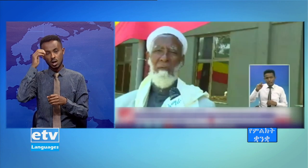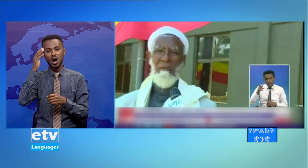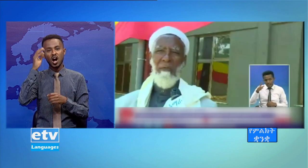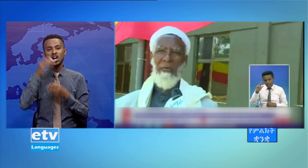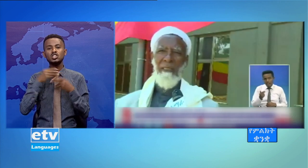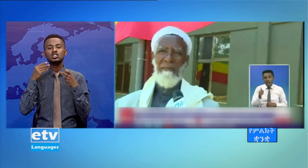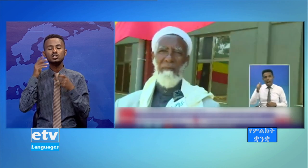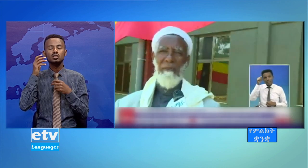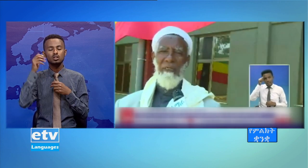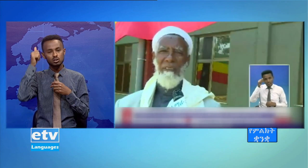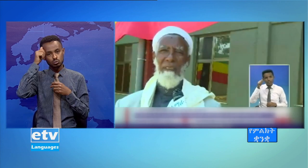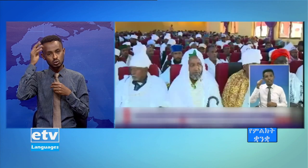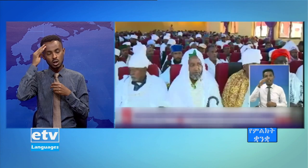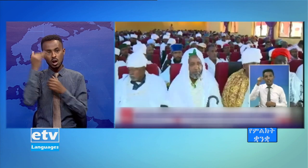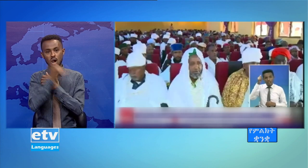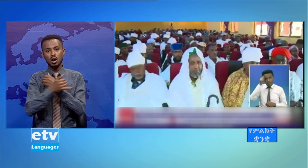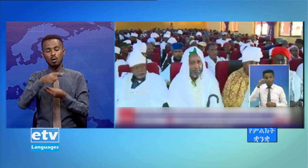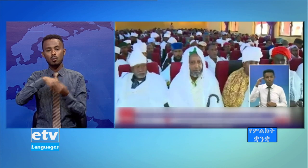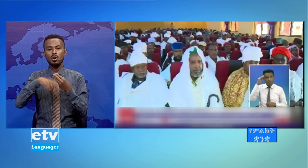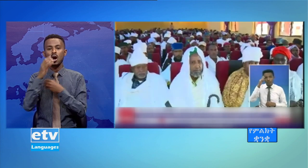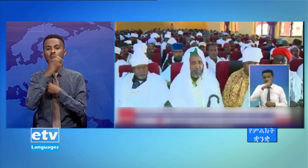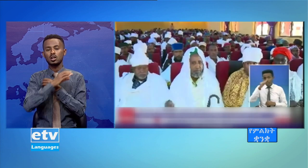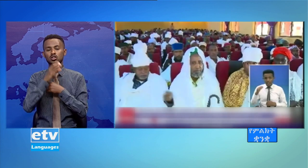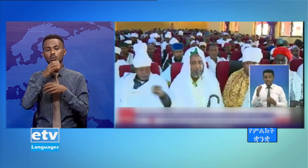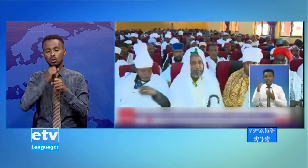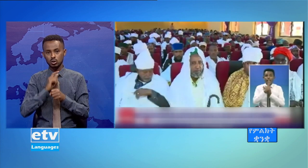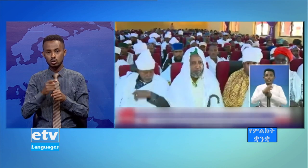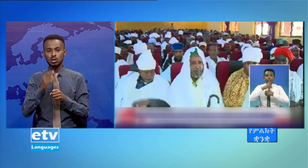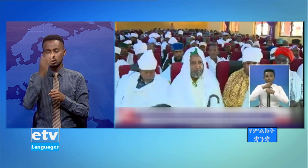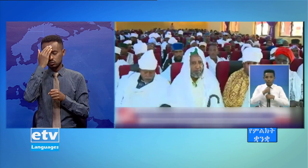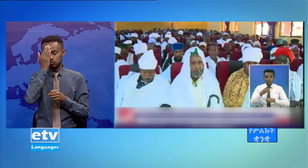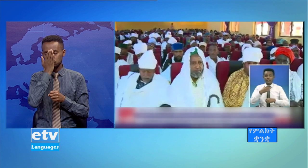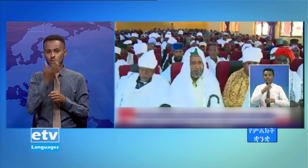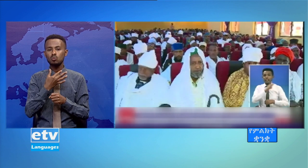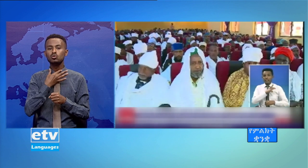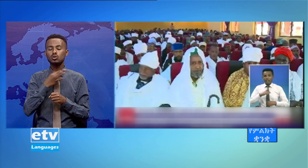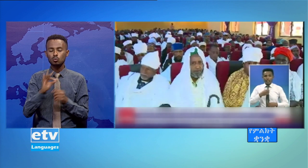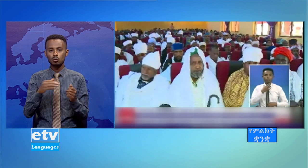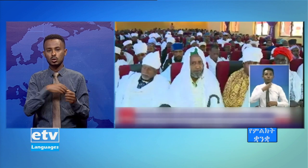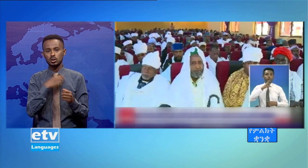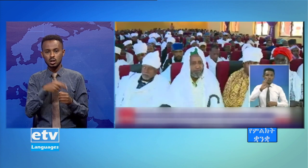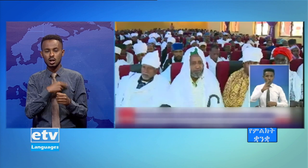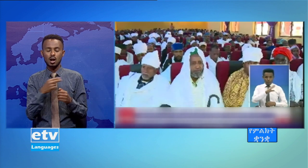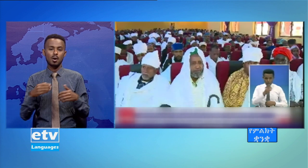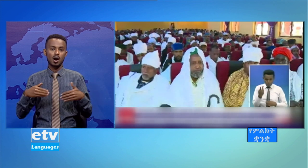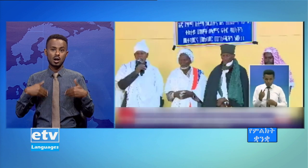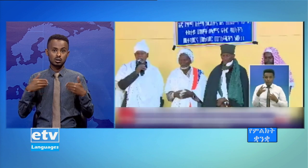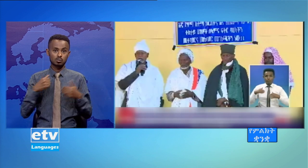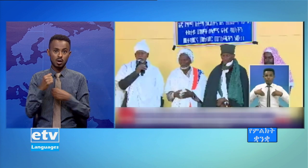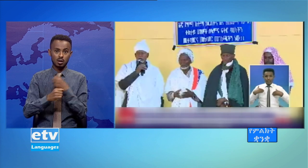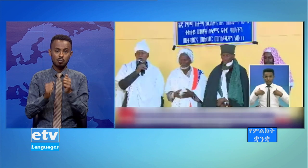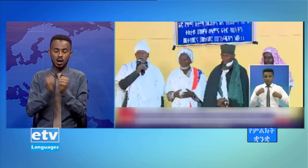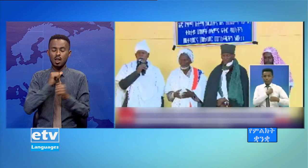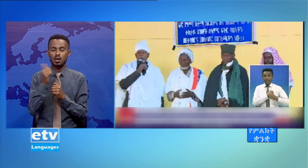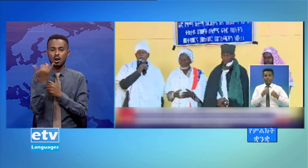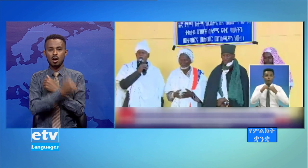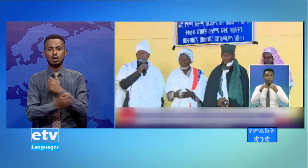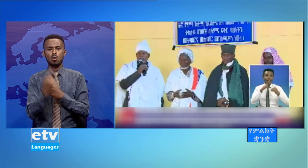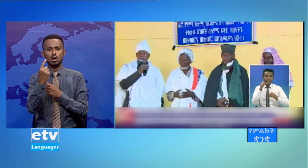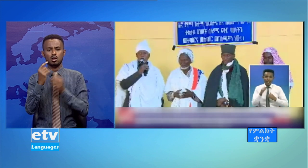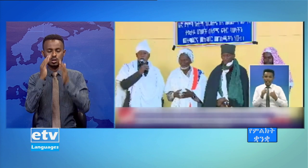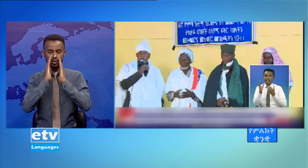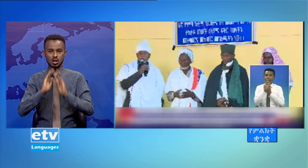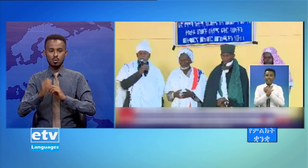ሙሳ የአካባቢው የሀገር ሽማግሌዎች ናቸው። ክርስቲያንና ሙስሊሙ በደስታና በሐዘኑ የማይለያይና ለሀገሩ አንድነትና